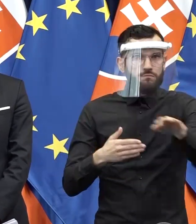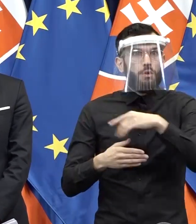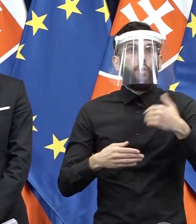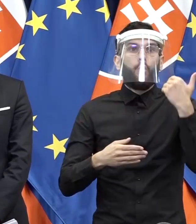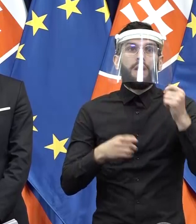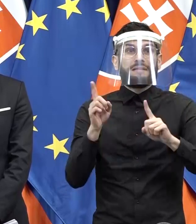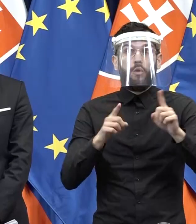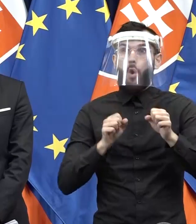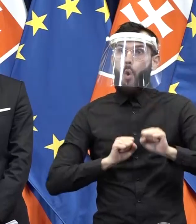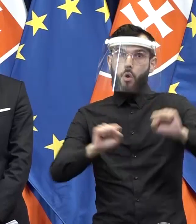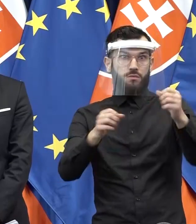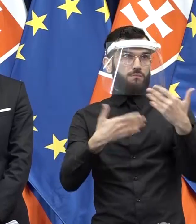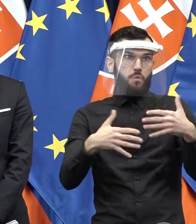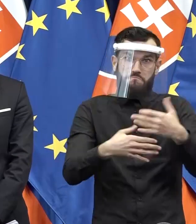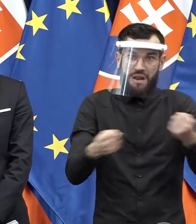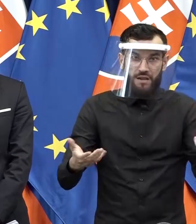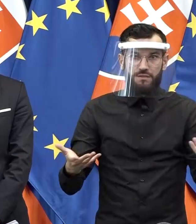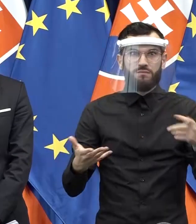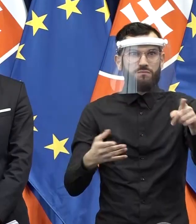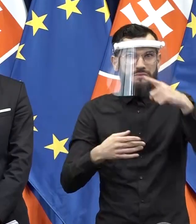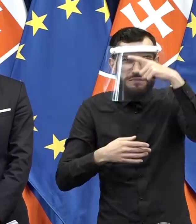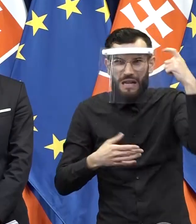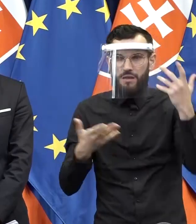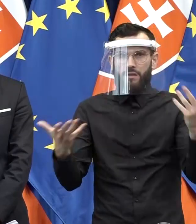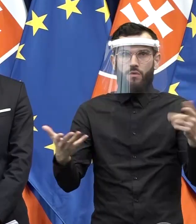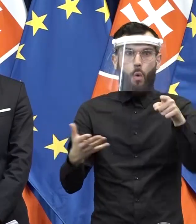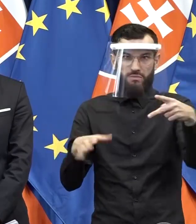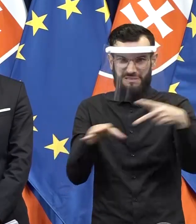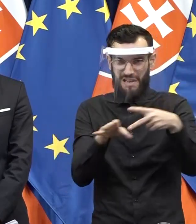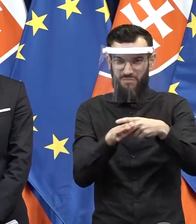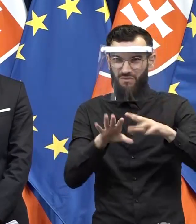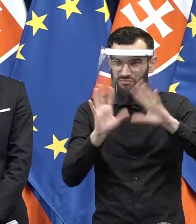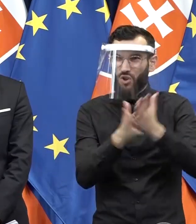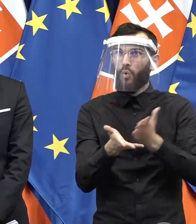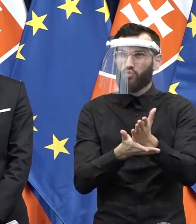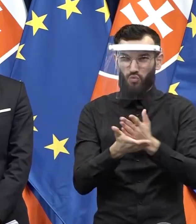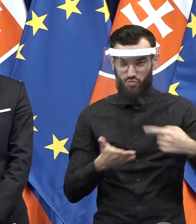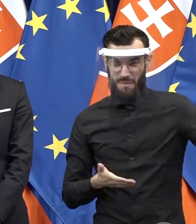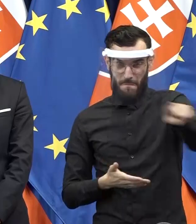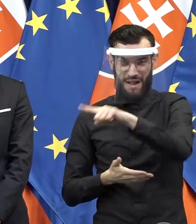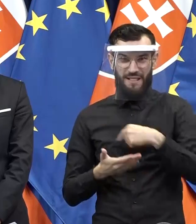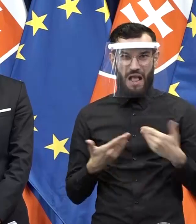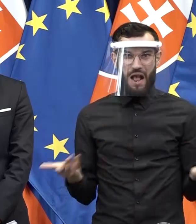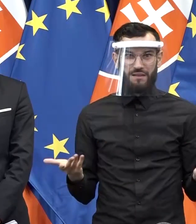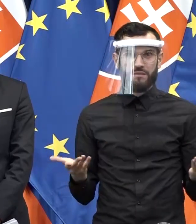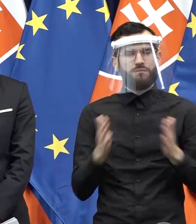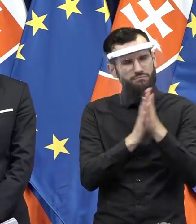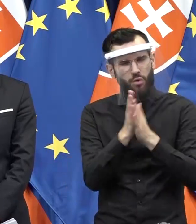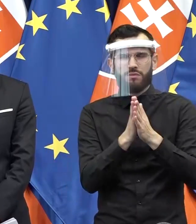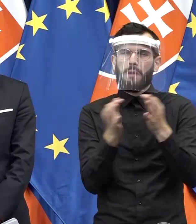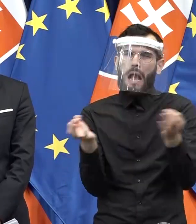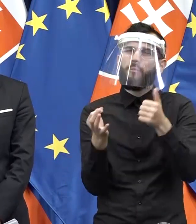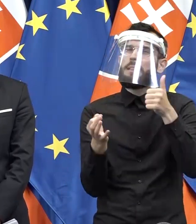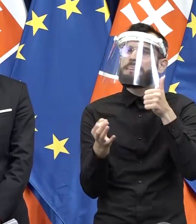akýchkoľvek nejakých ochranných pomocok, jednoducho vystresovaní ľudia, ktorí zabezpečujú službu pre všetkých nás. Doprajme im jeden